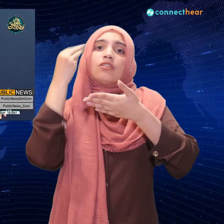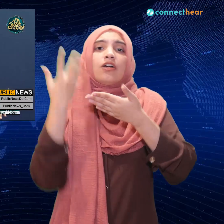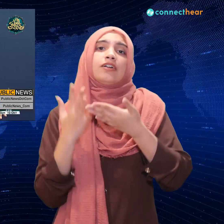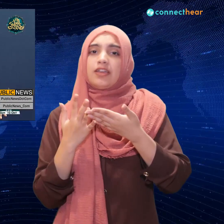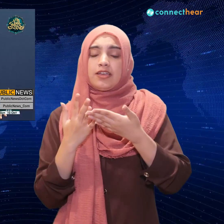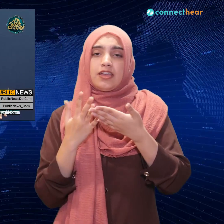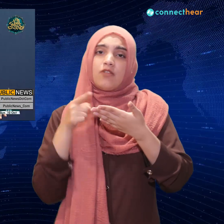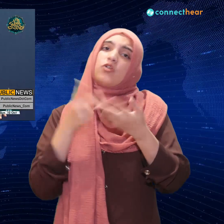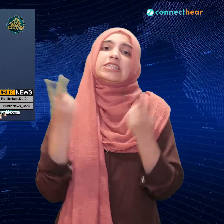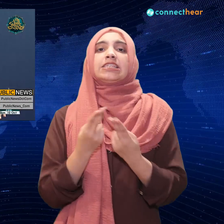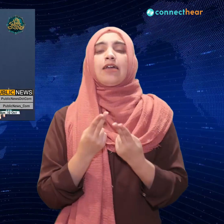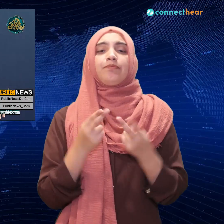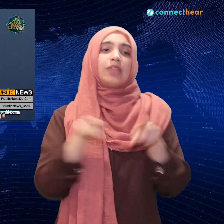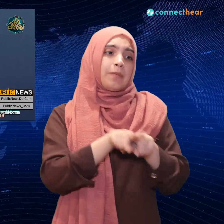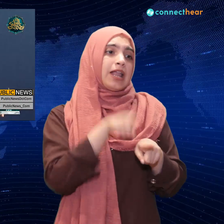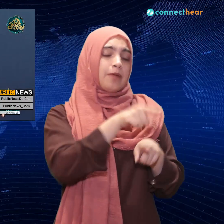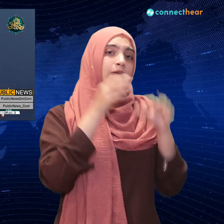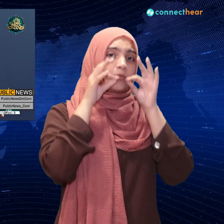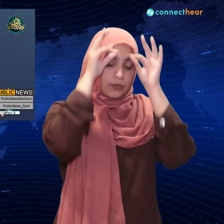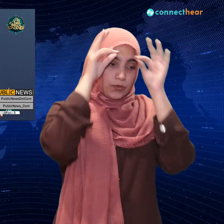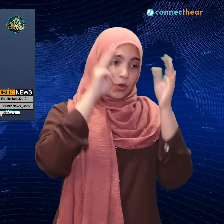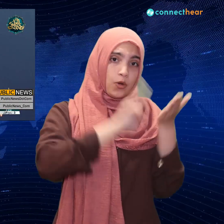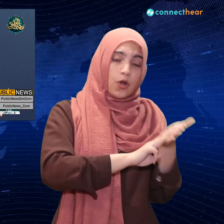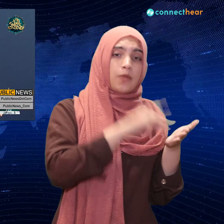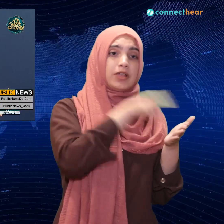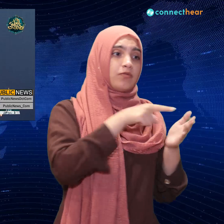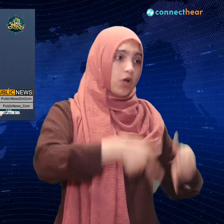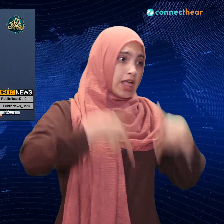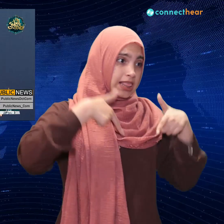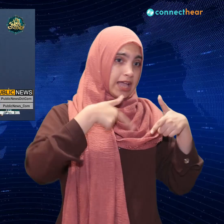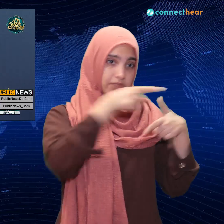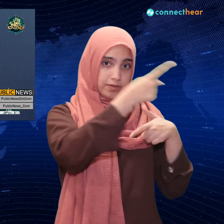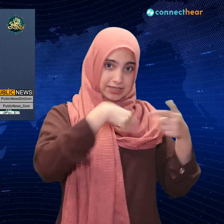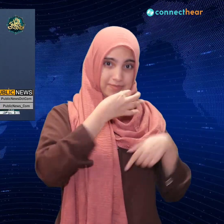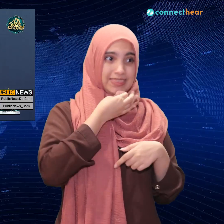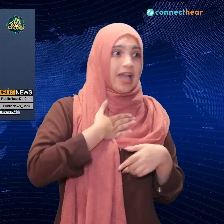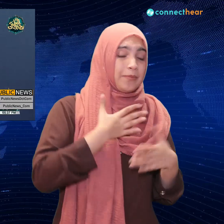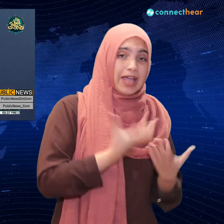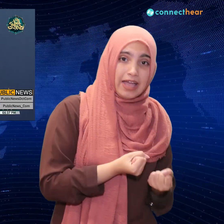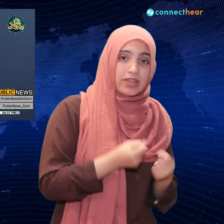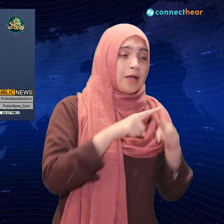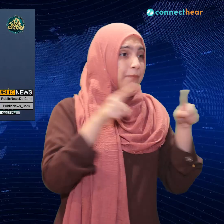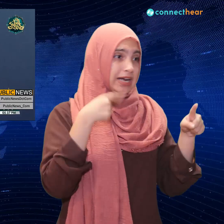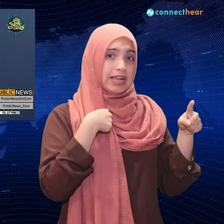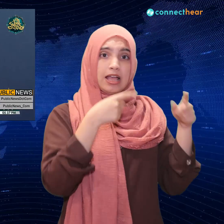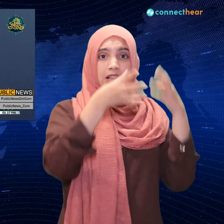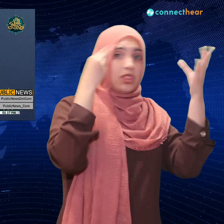زندگی جب ہم ان کے لیے جان دینے کے لیے تیار ہو جاتے ہیں، لیکن ان کے کیریکٹر سے تو